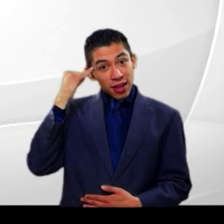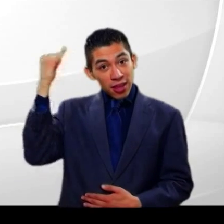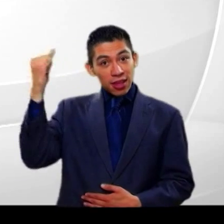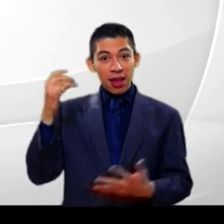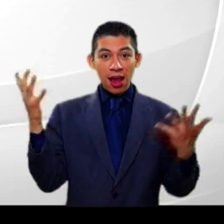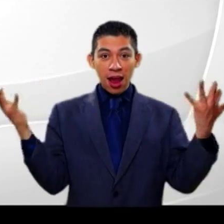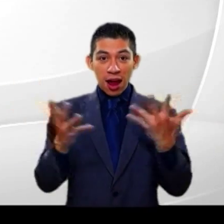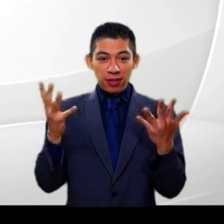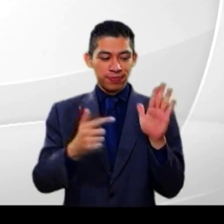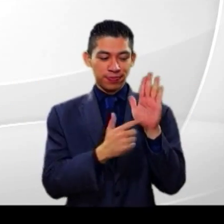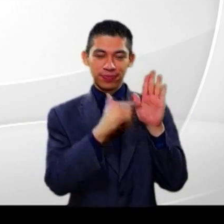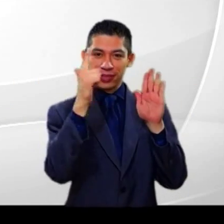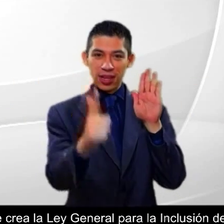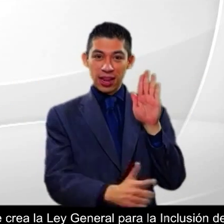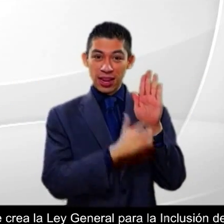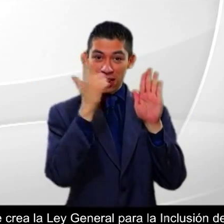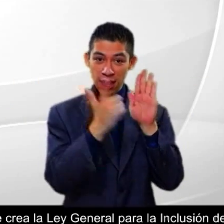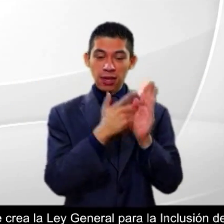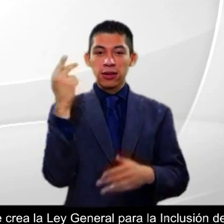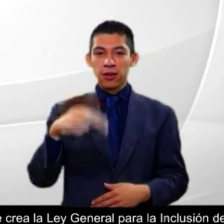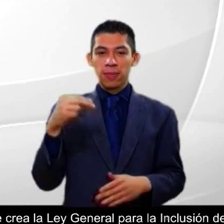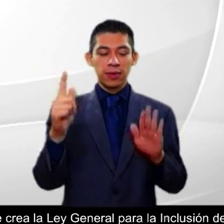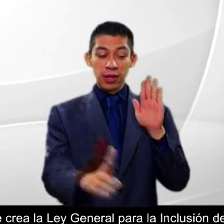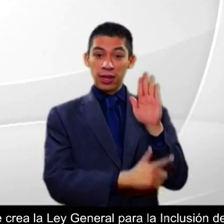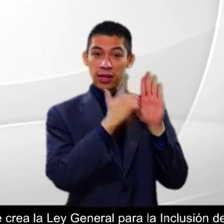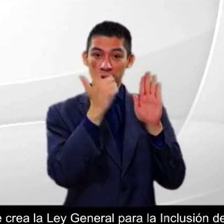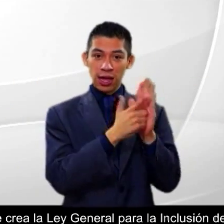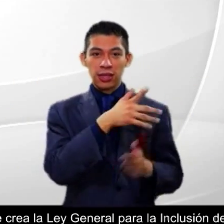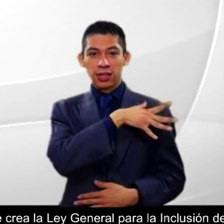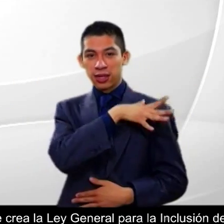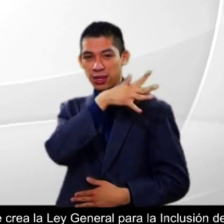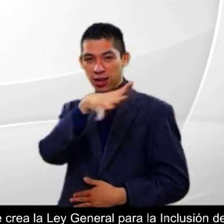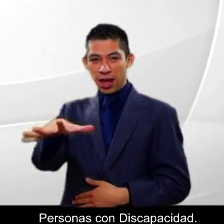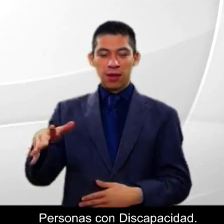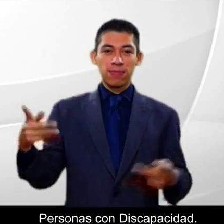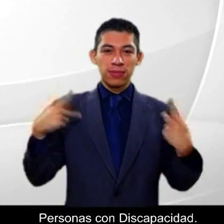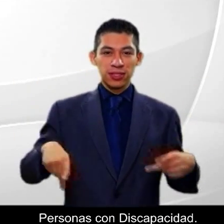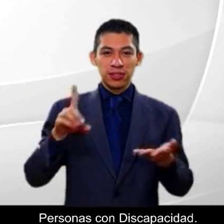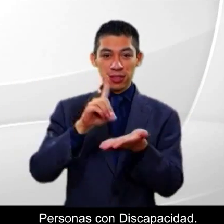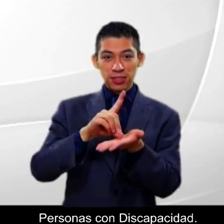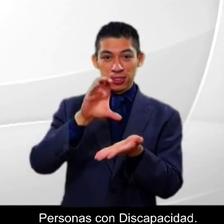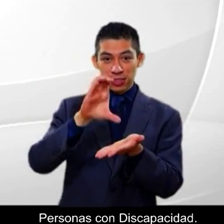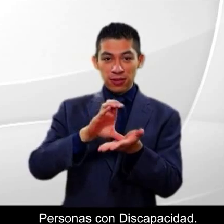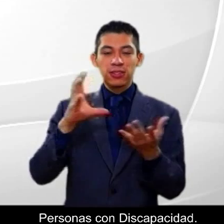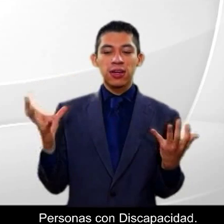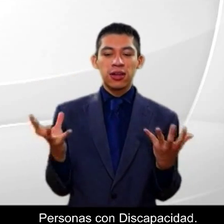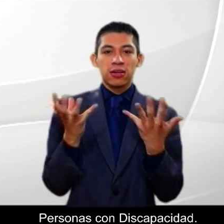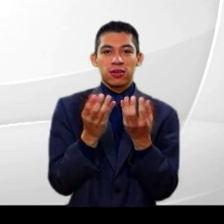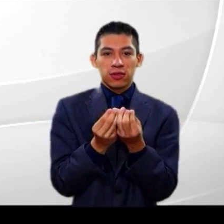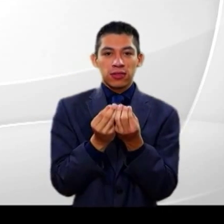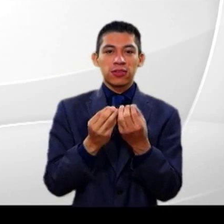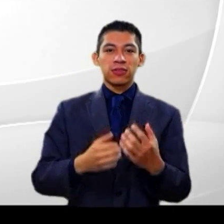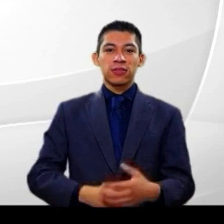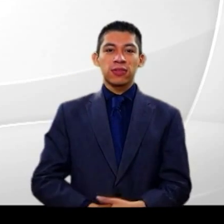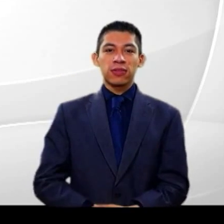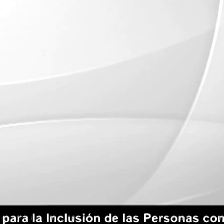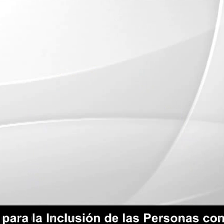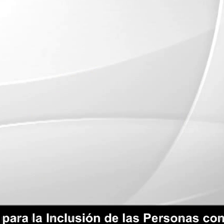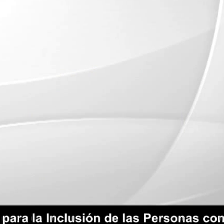Artículo único Se crea la Ley General para la Inclusión de las Personas con Discapacidad Ley